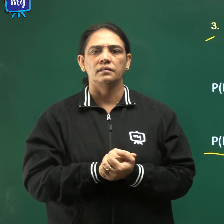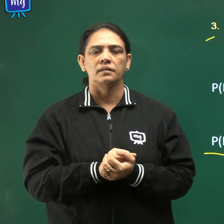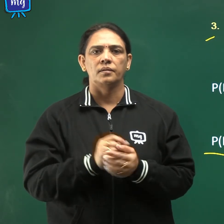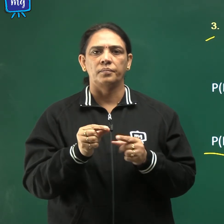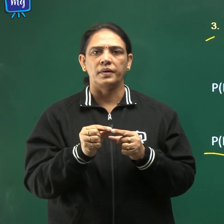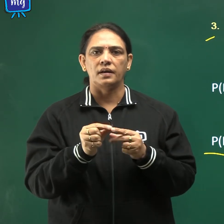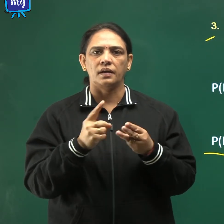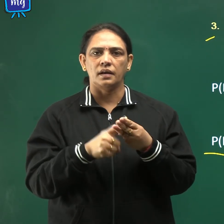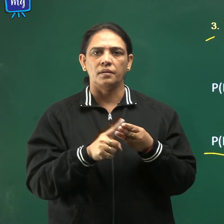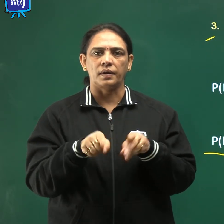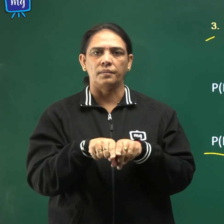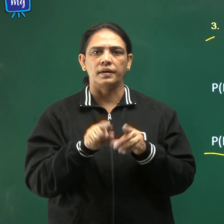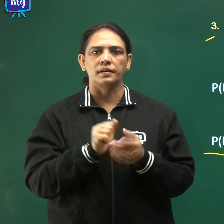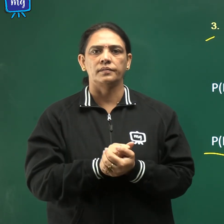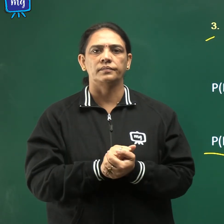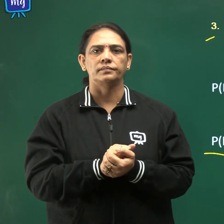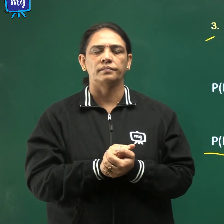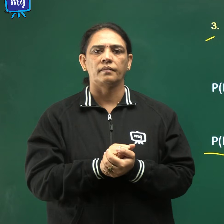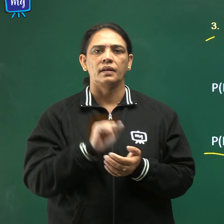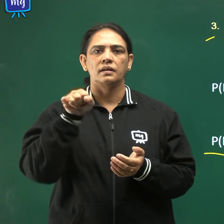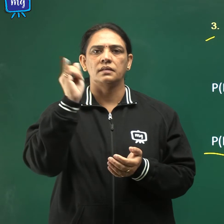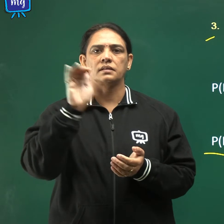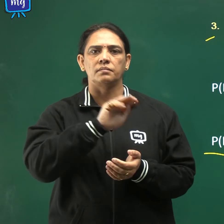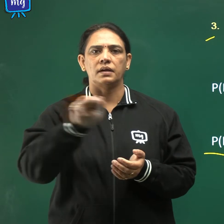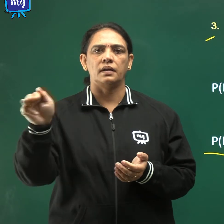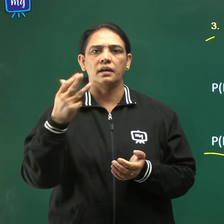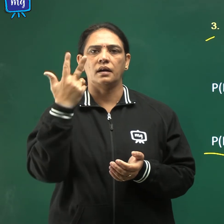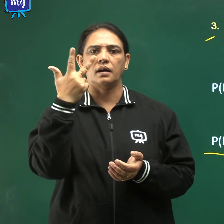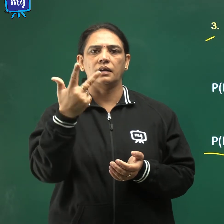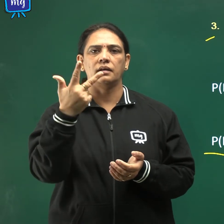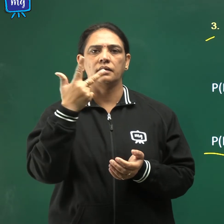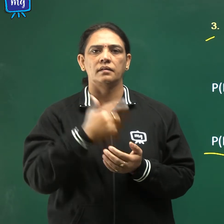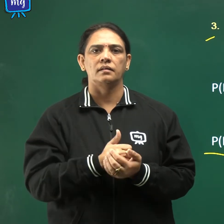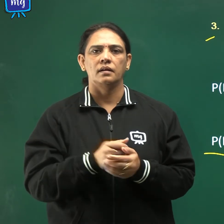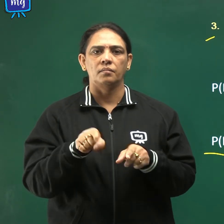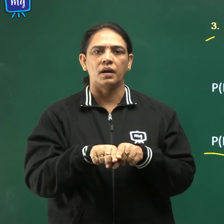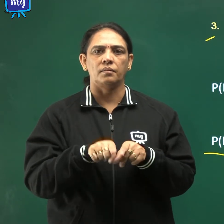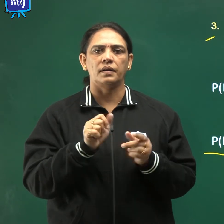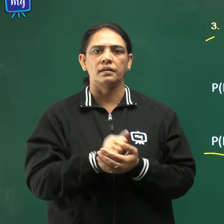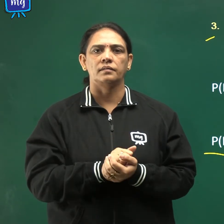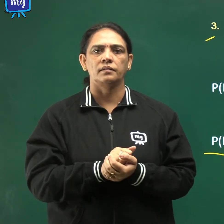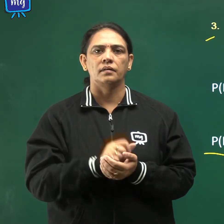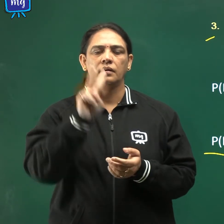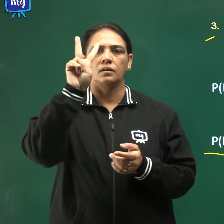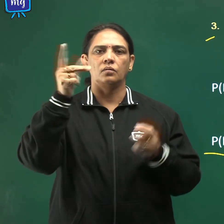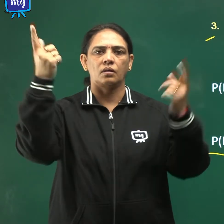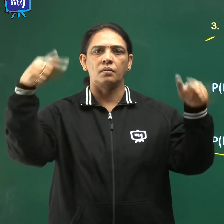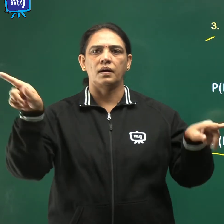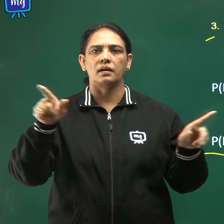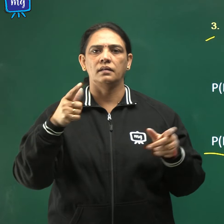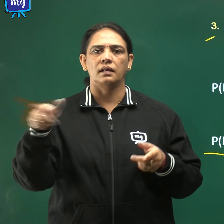को भी बराबर 168 ए हार्ट बराबर दो कप